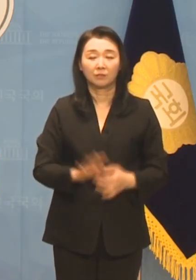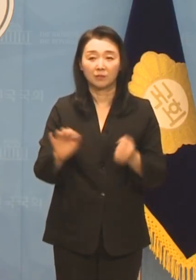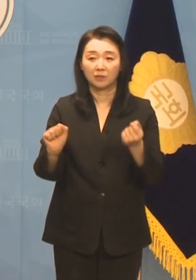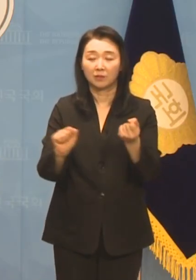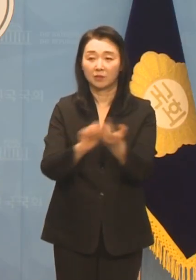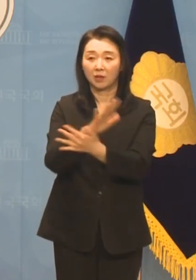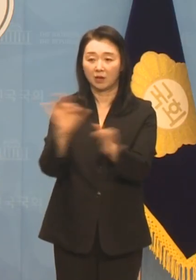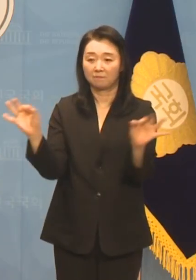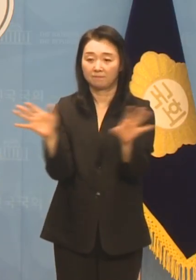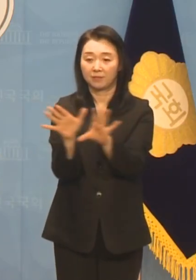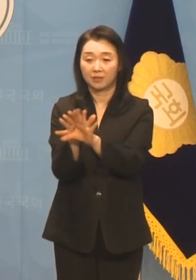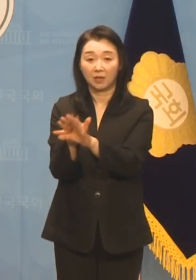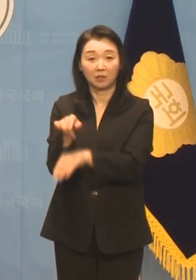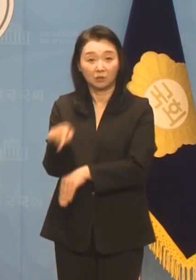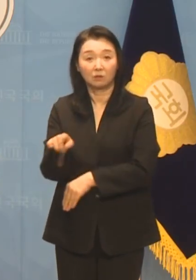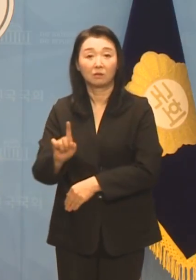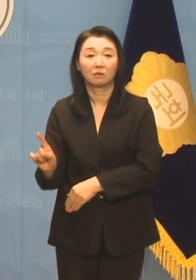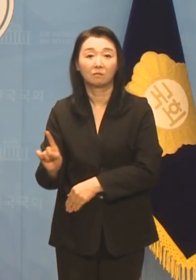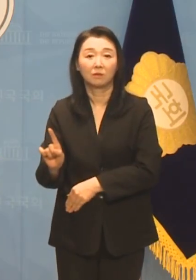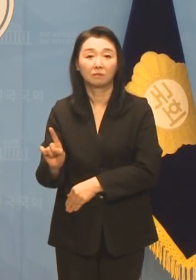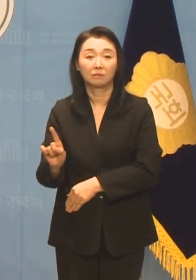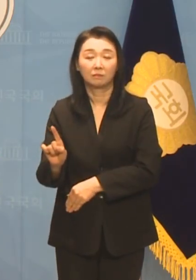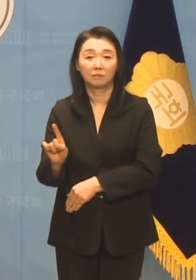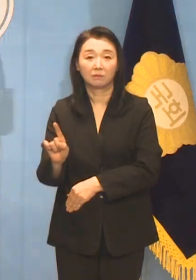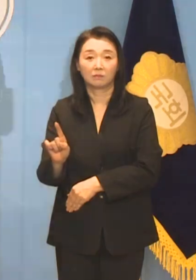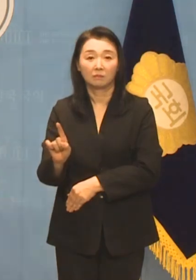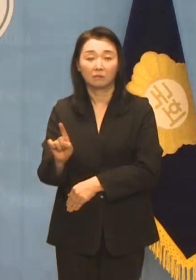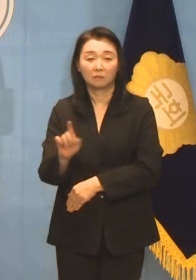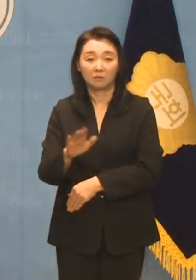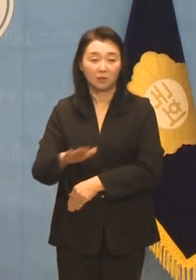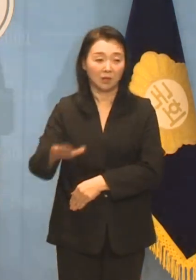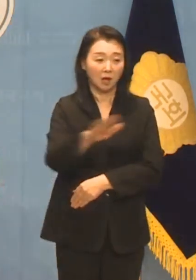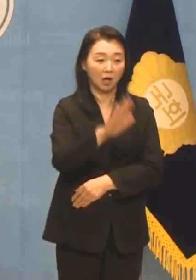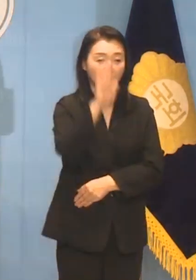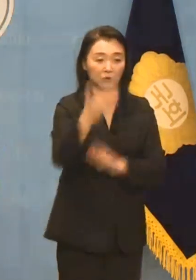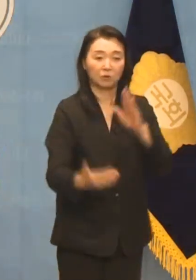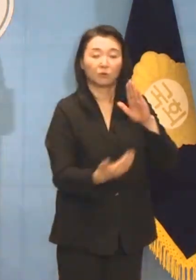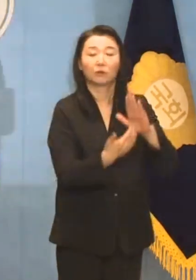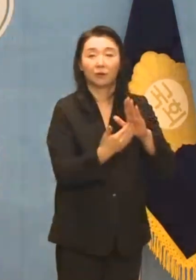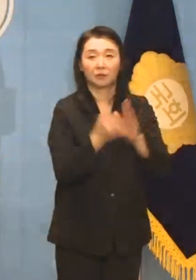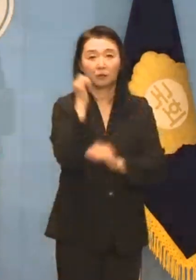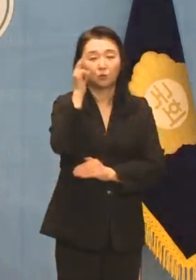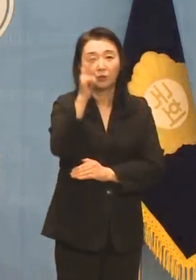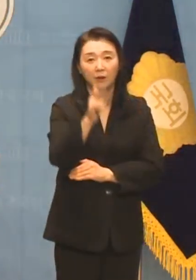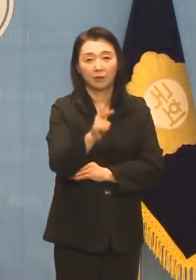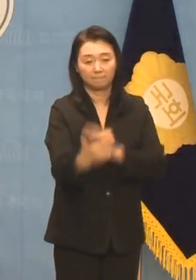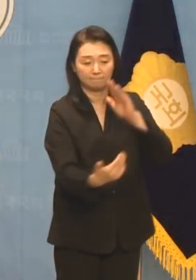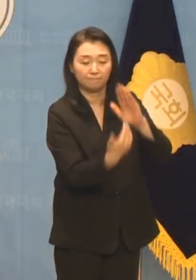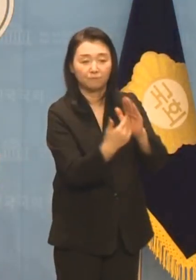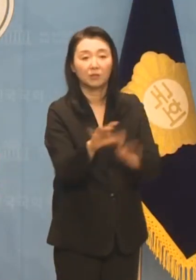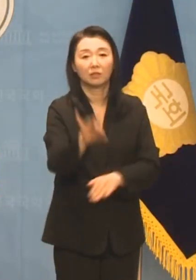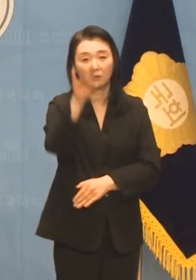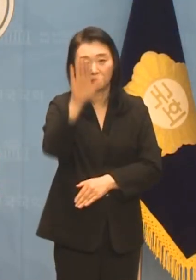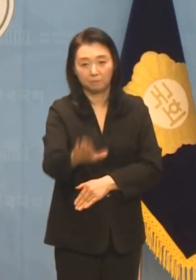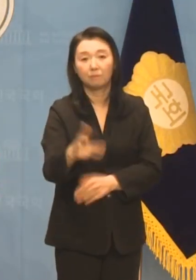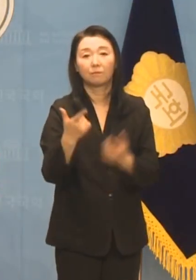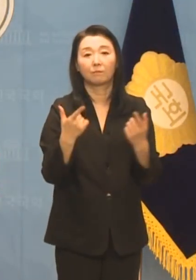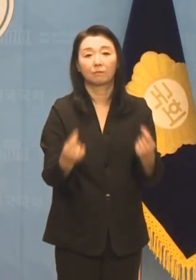종식은 우리가 이루게 될 위대한 성취의 그 첫걸음에 불과합니다.